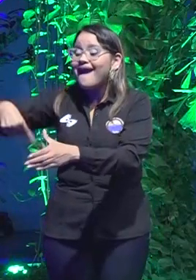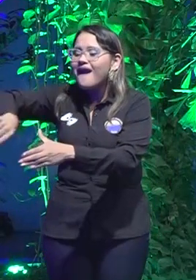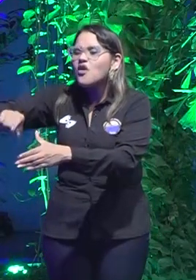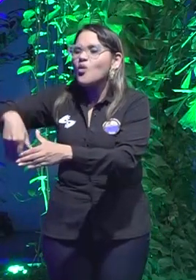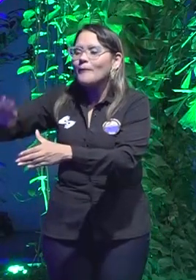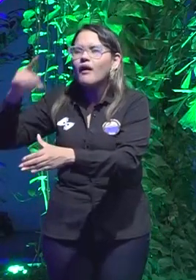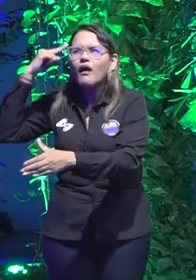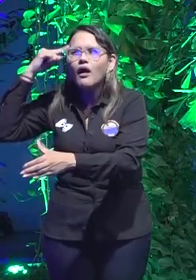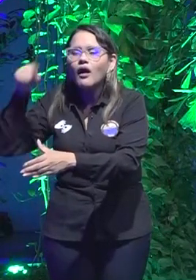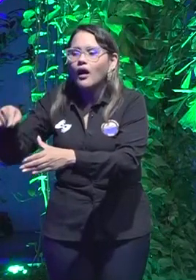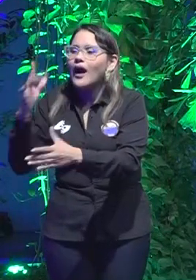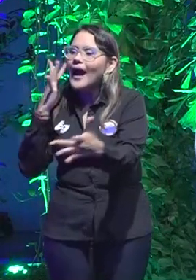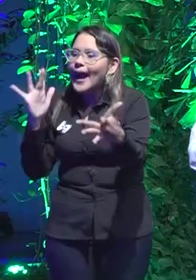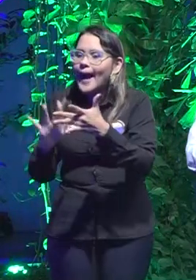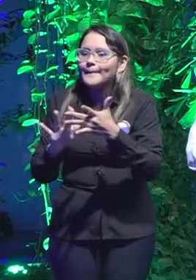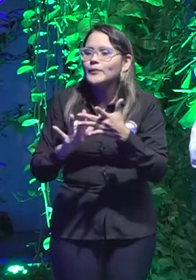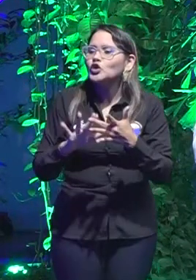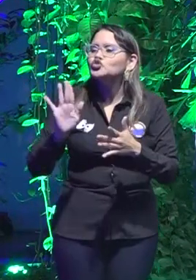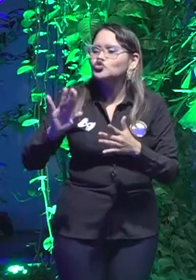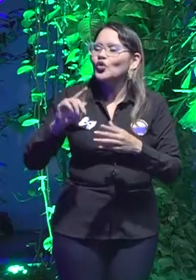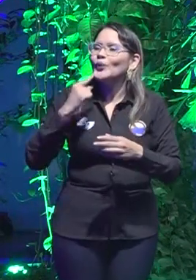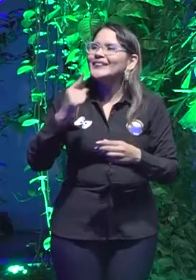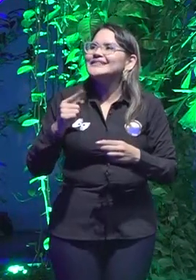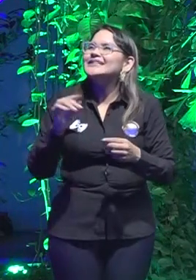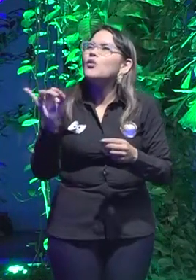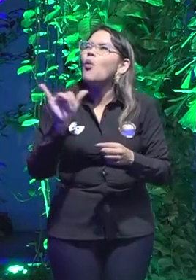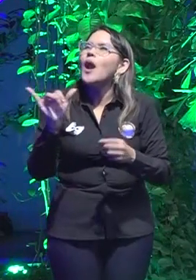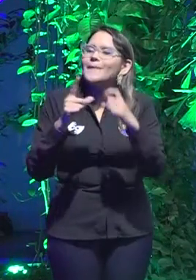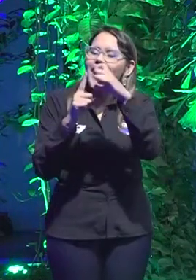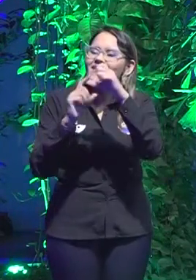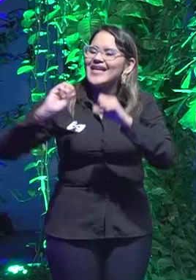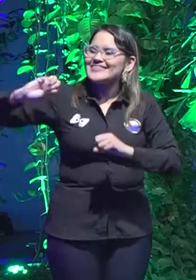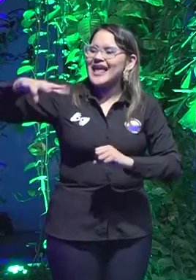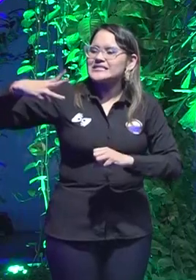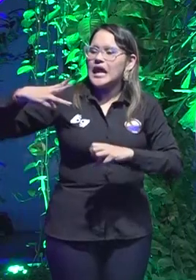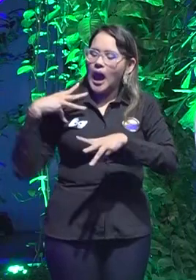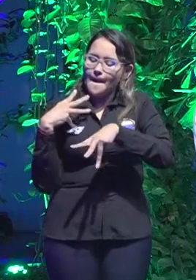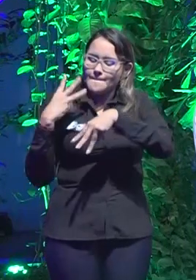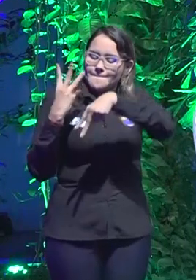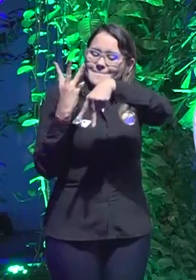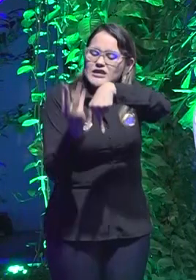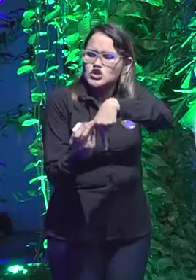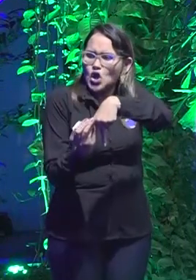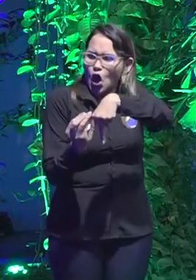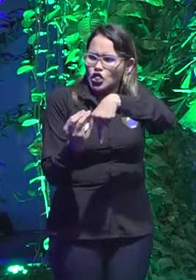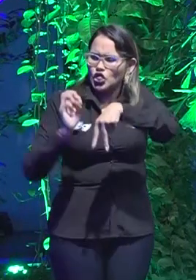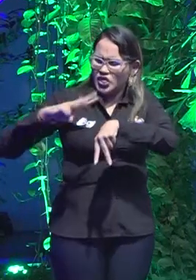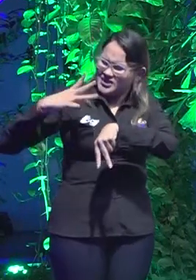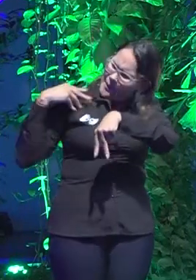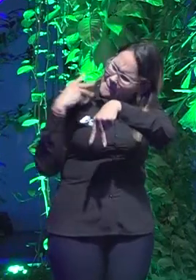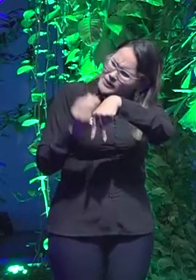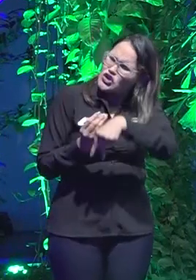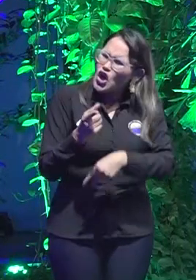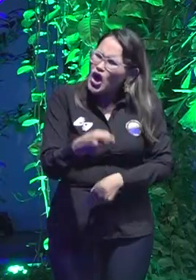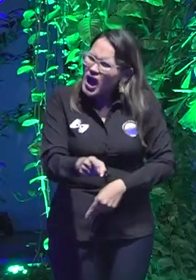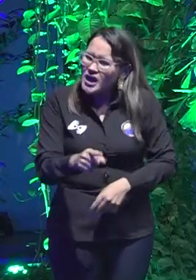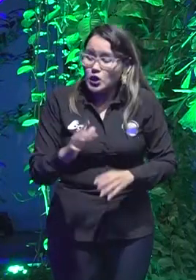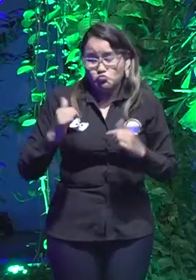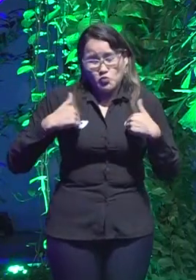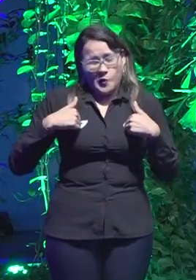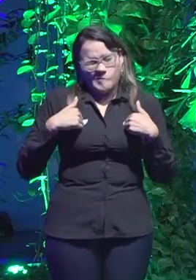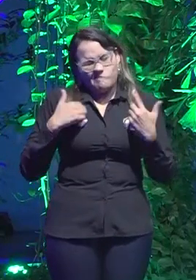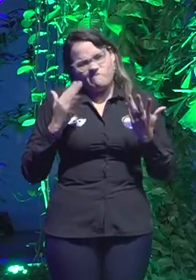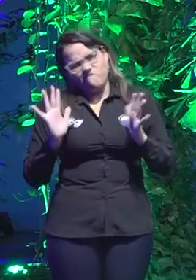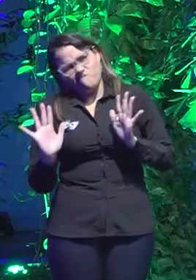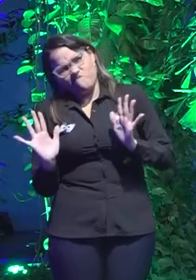llama en algunos ámbitos académicos la tercera misión, y que yo difiero en algún sentido de eso. Yo creo que no existe una tercera misión.